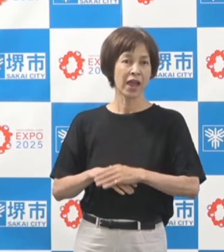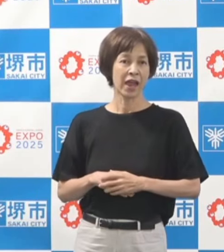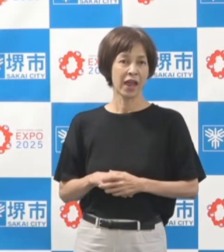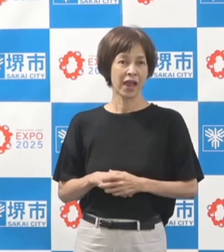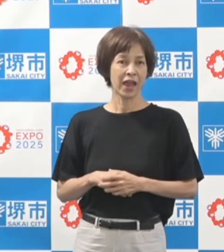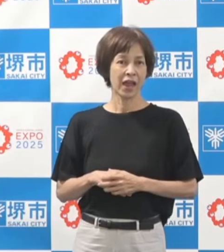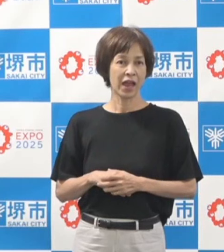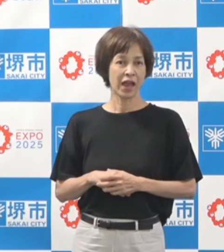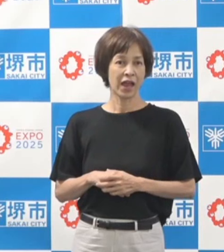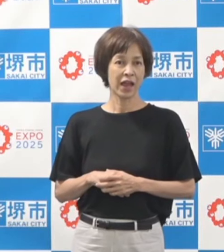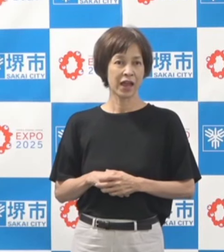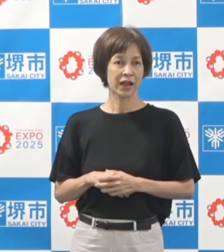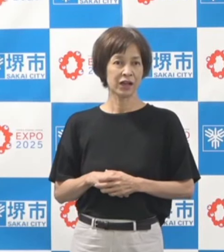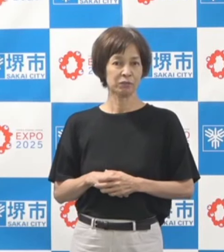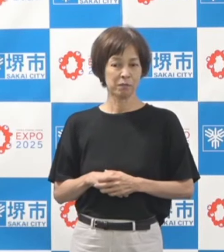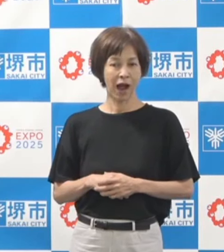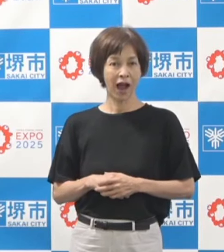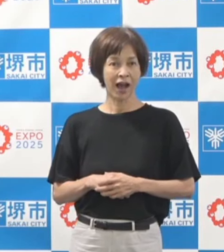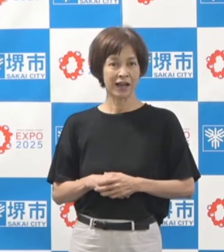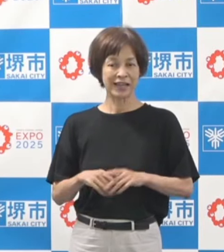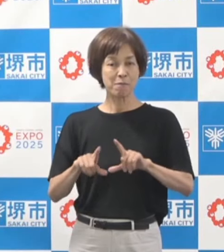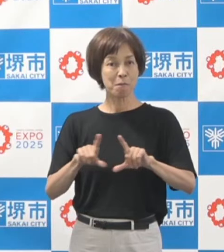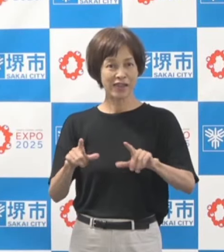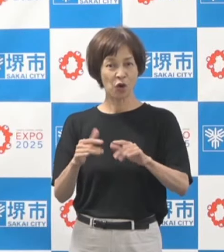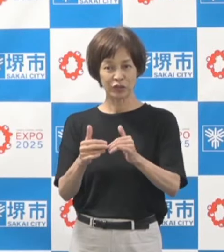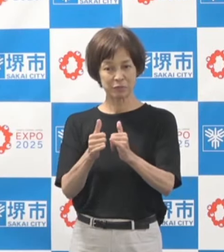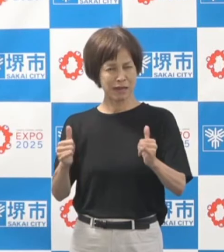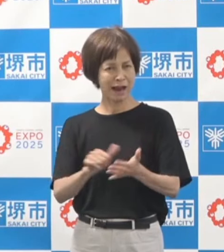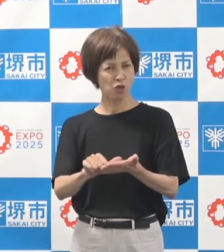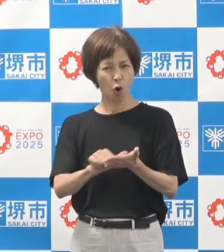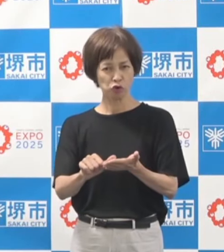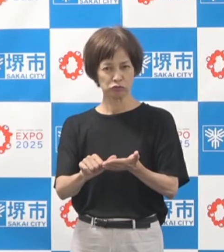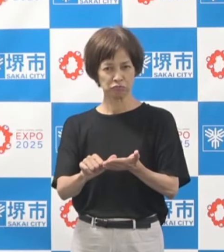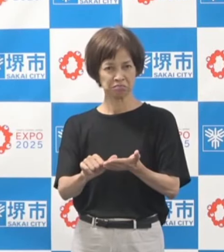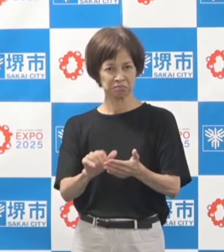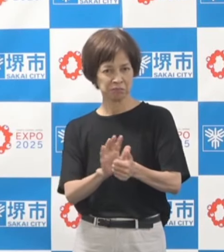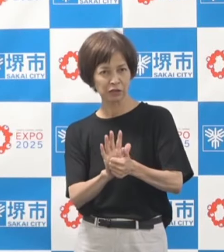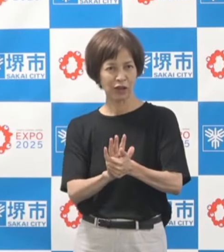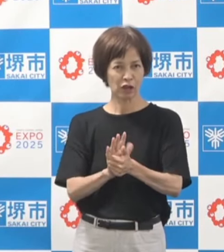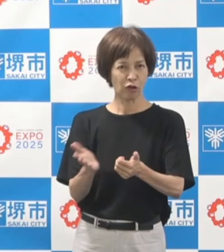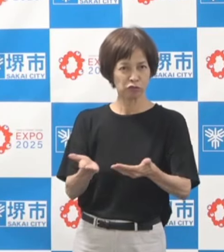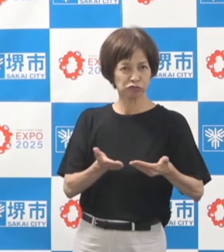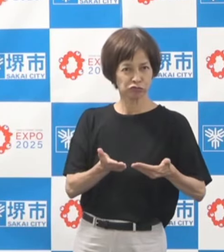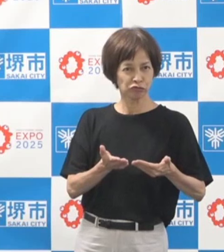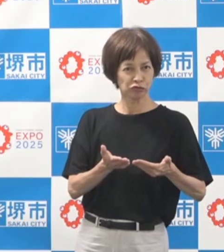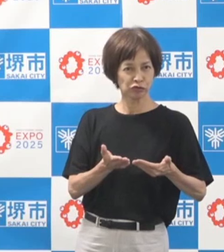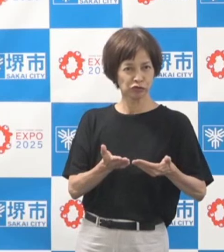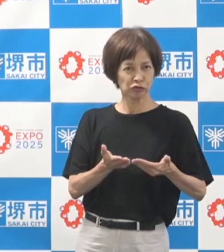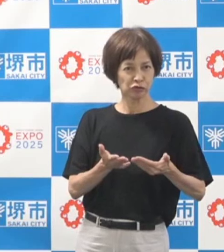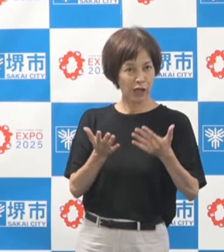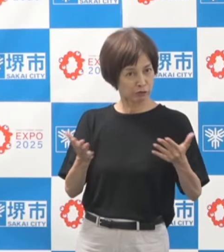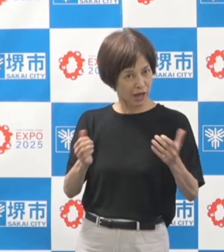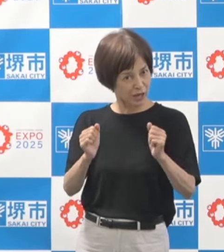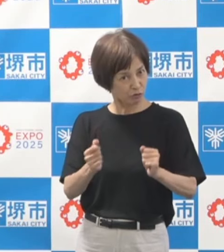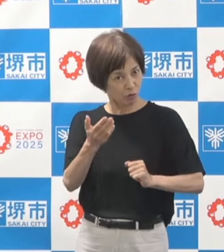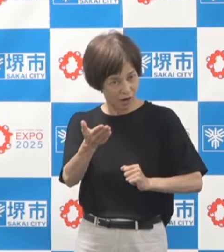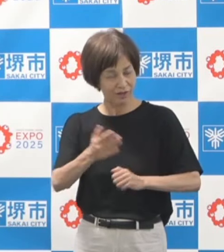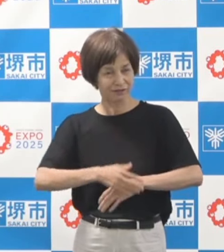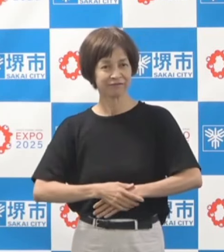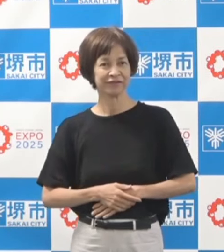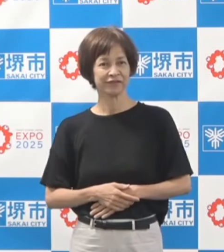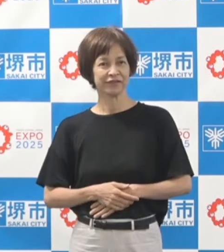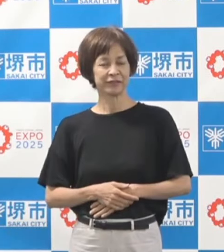普通の市民の方が登録してくださってこう機能しているものなのかとか、何かこうお話がございましたらお伺